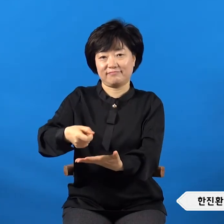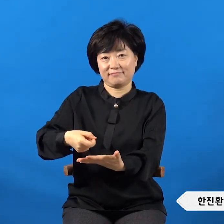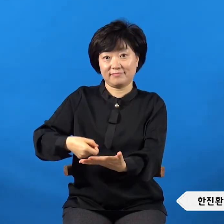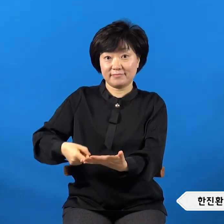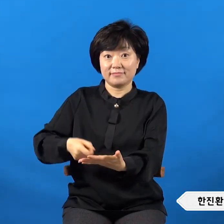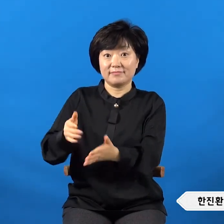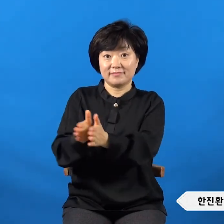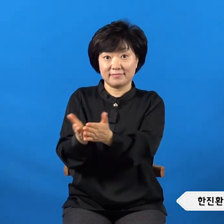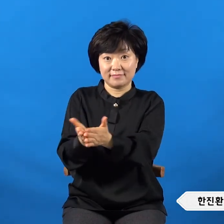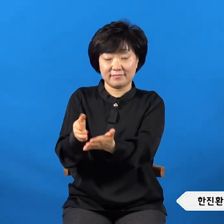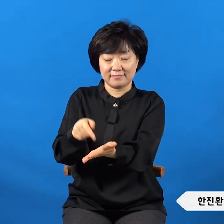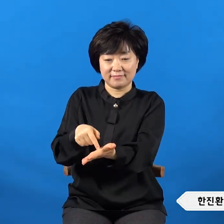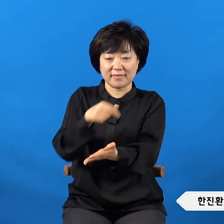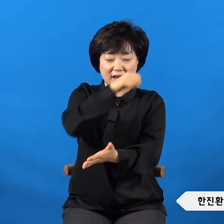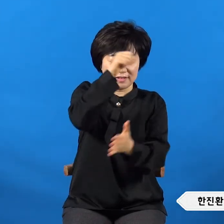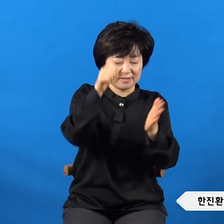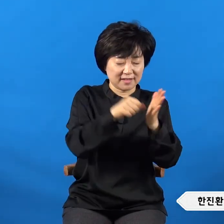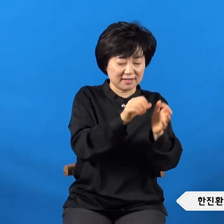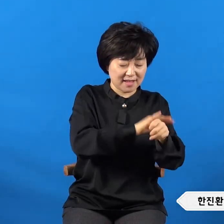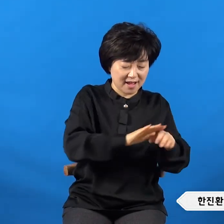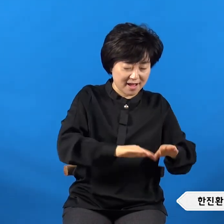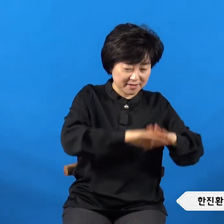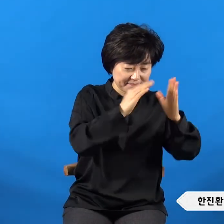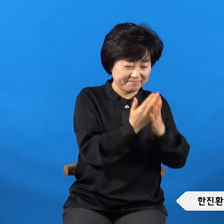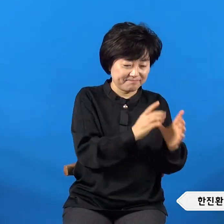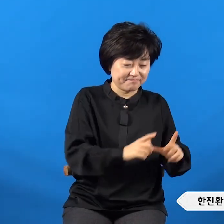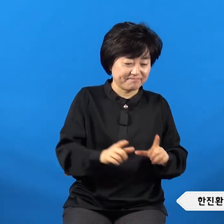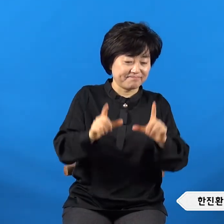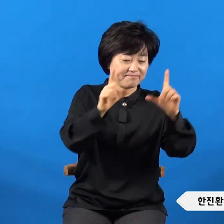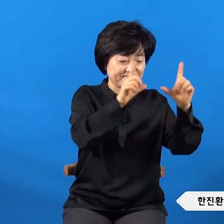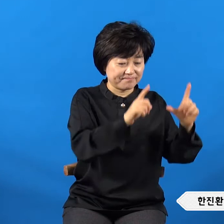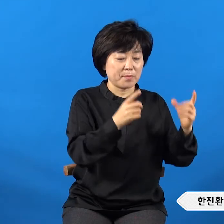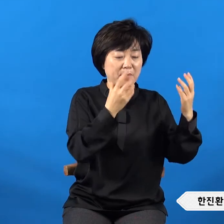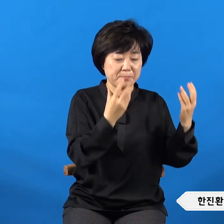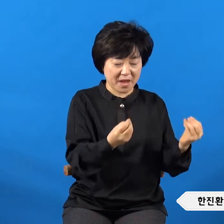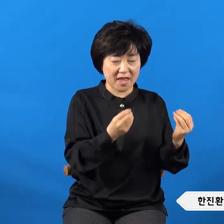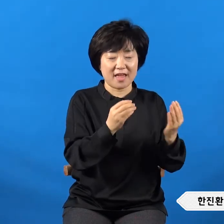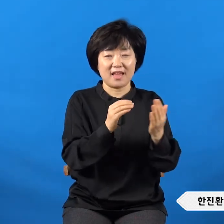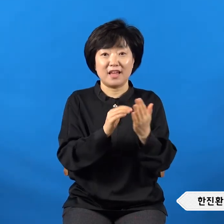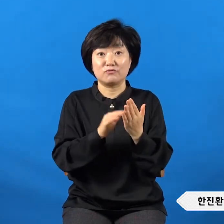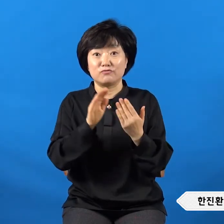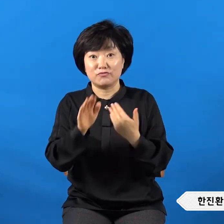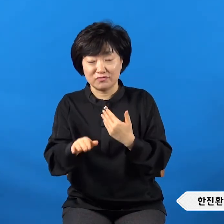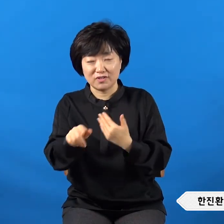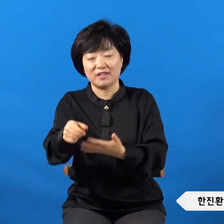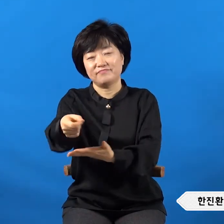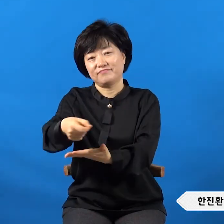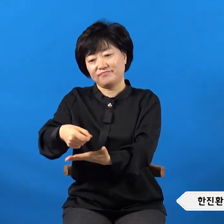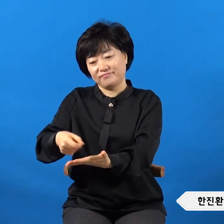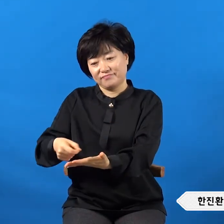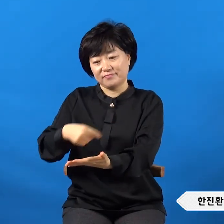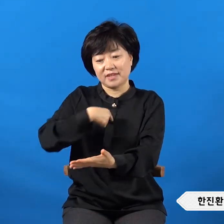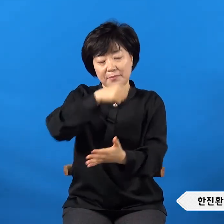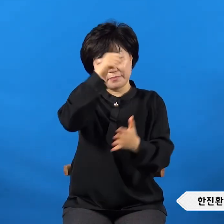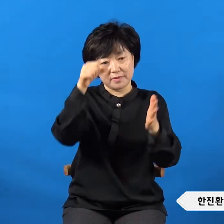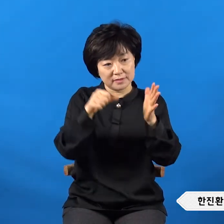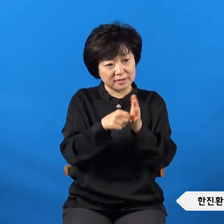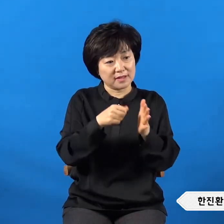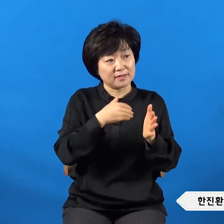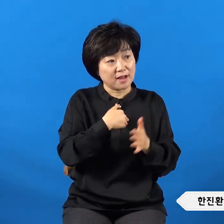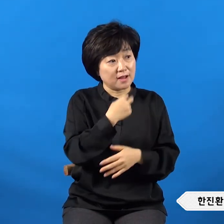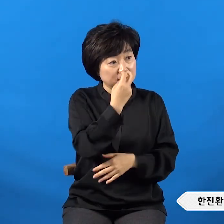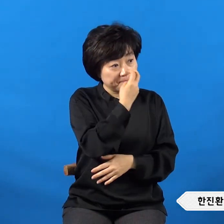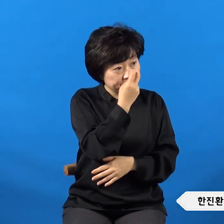인생 살 것을 다 살아보고 쓴 책입니다. 한평생 살면서 자신이 관찰한 것,